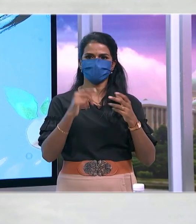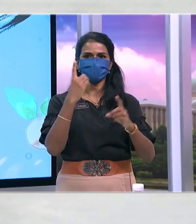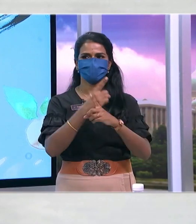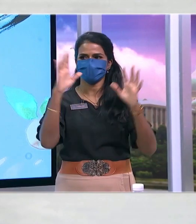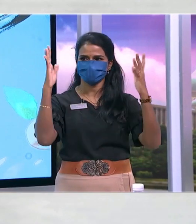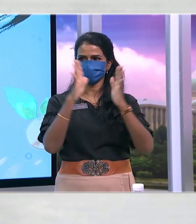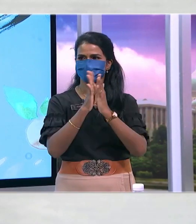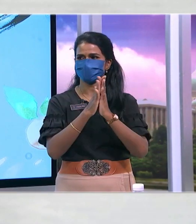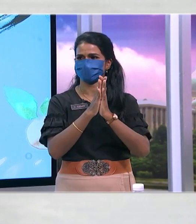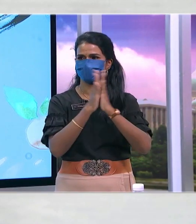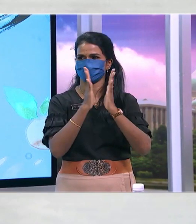Okey, betul.